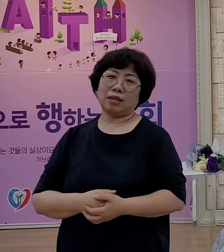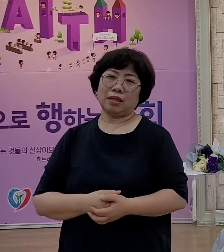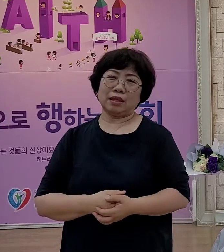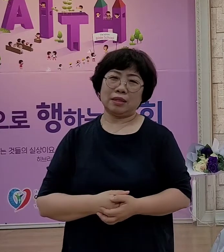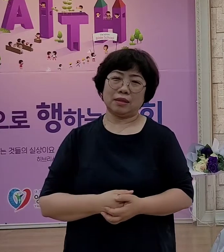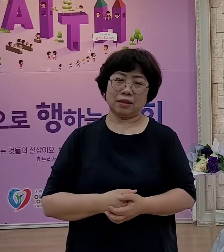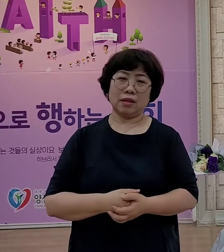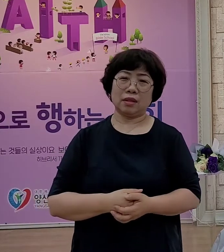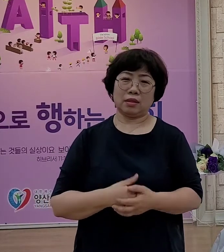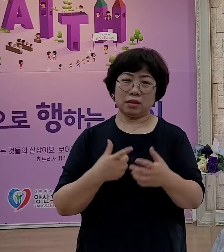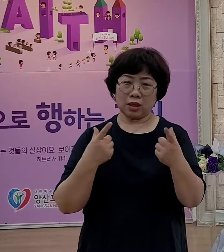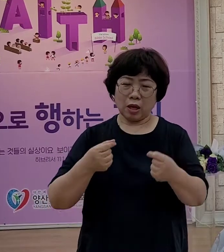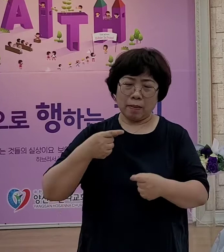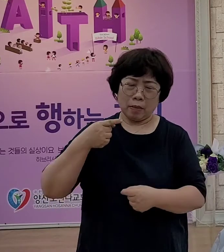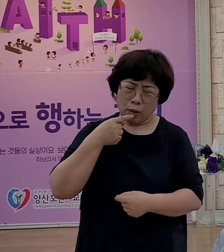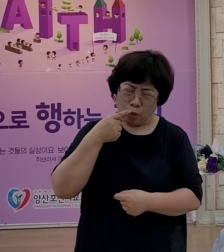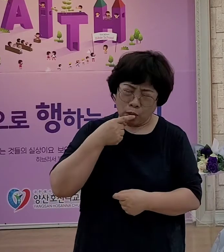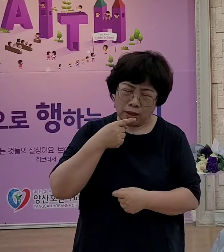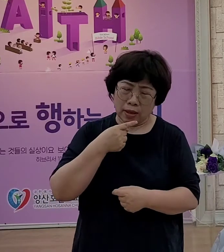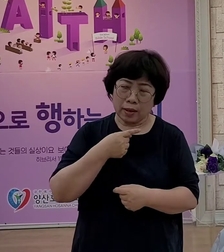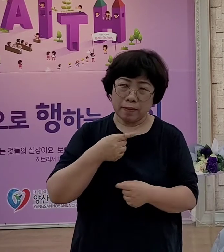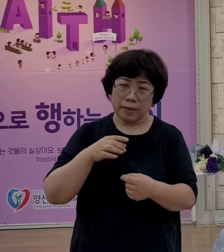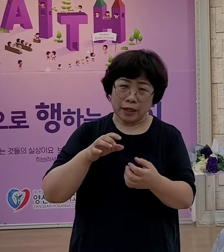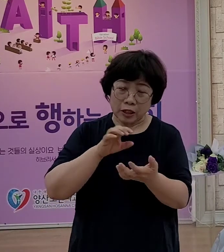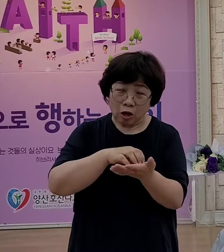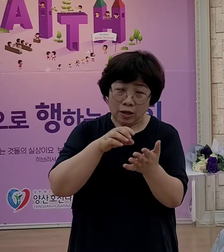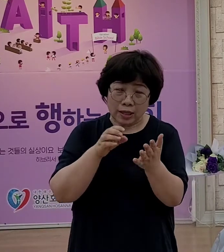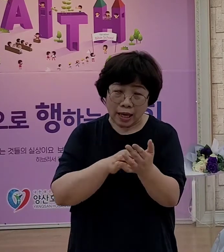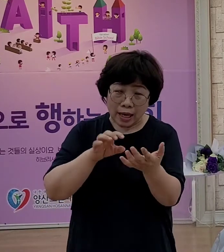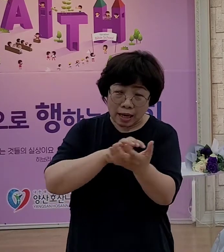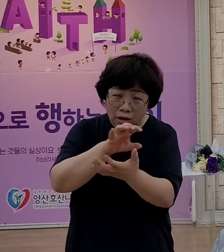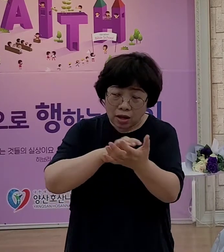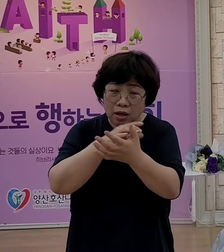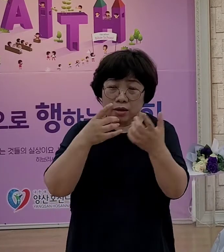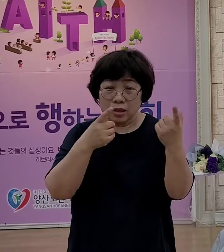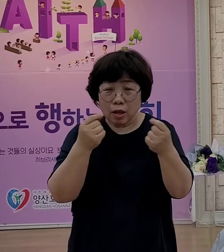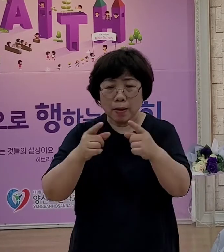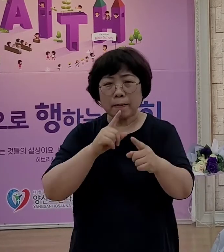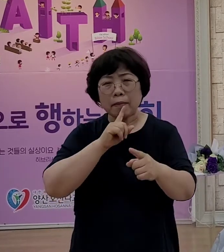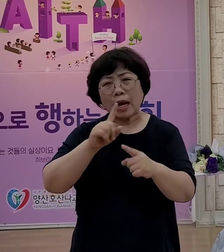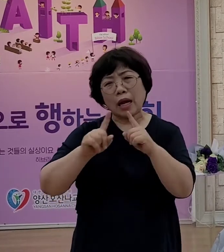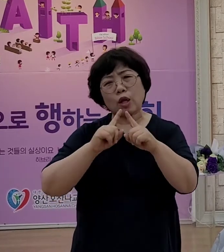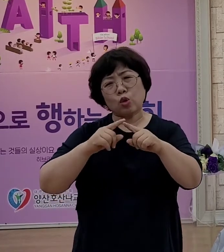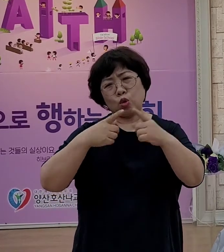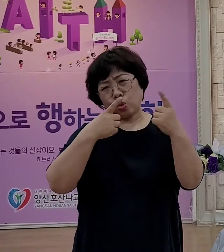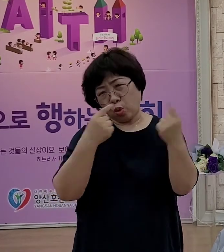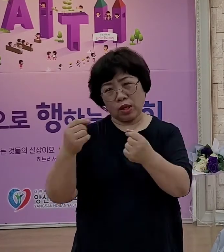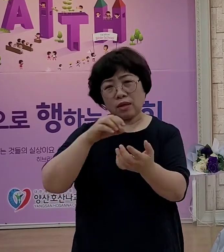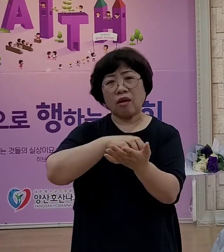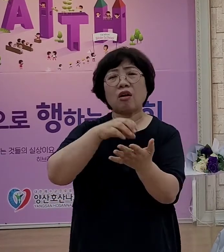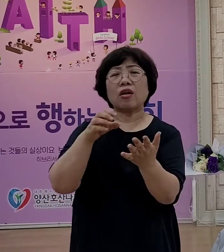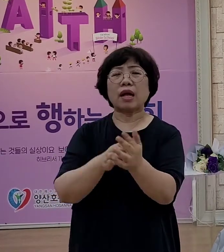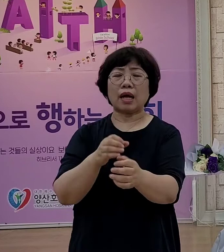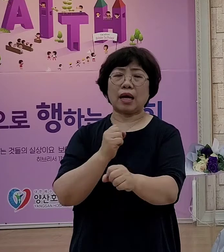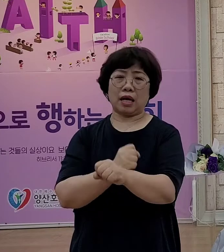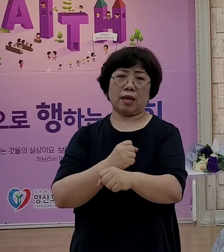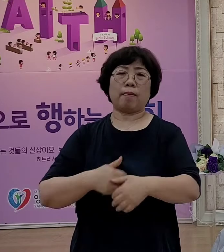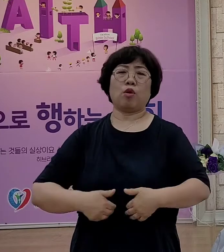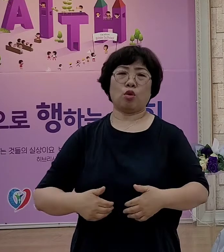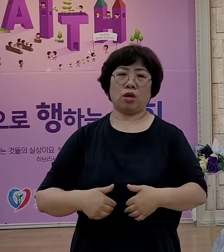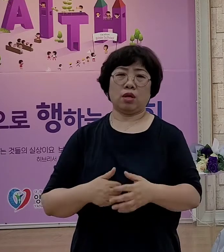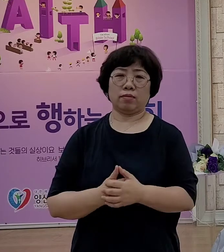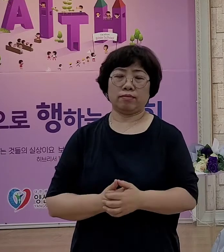소금으로 간이 적절하게 된 것처럼 맛나게, 적절하게 해야 한다라는 뜻입니다. 어떤